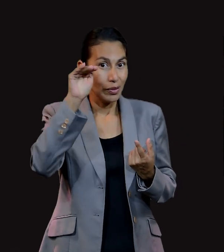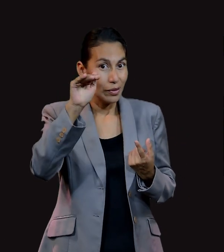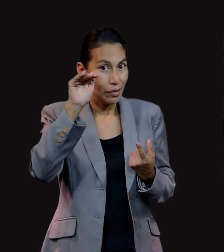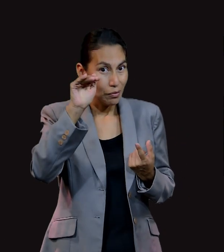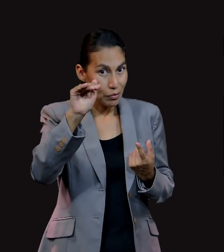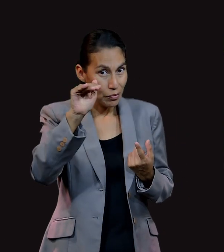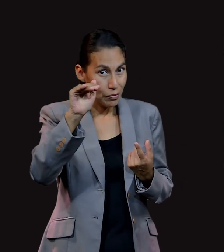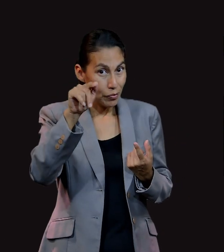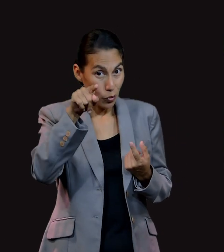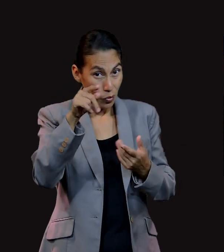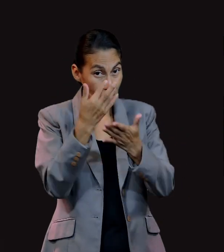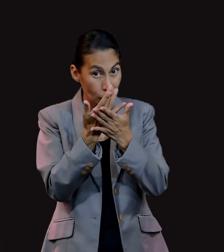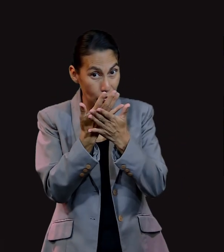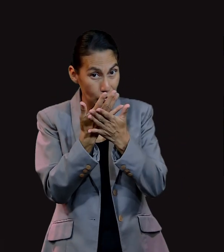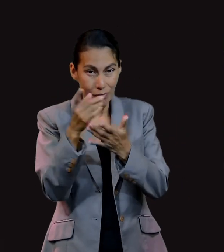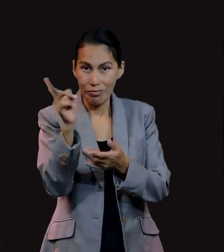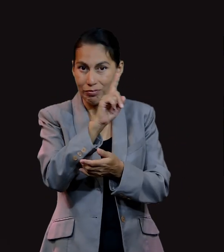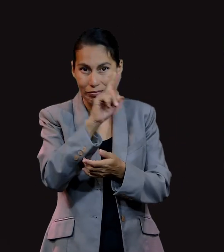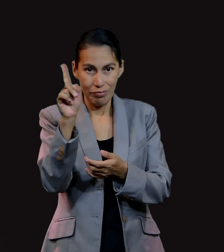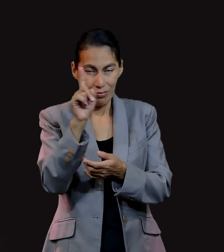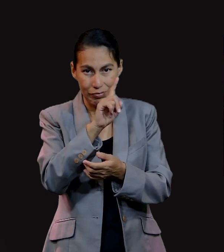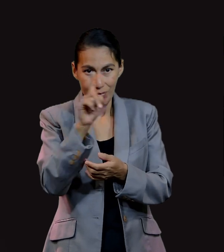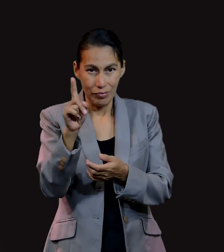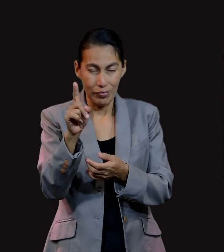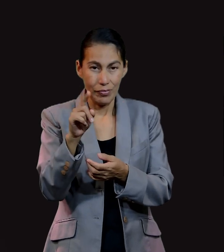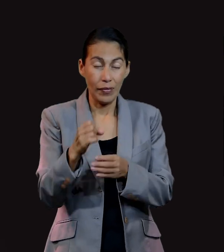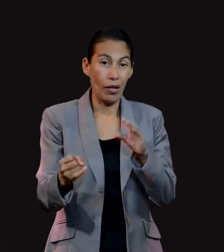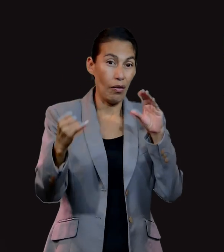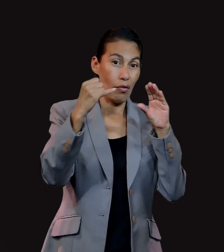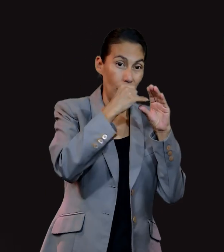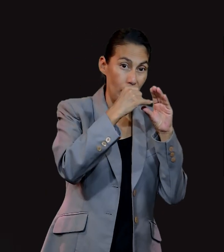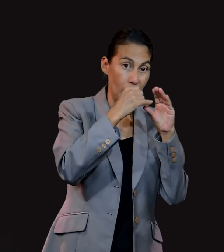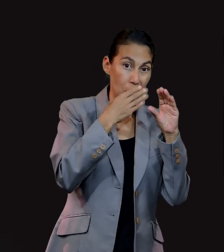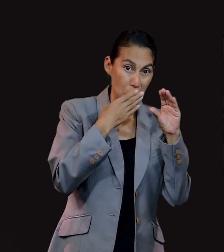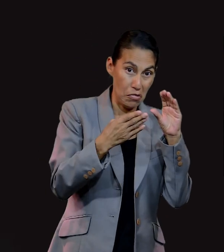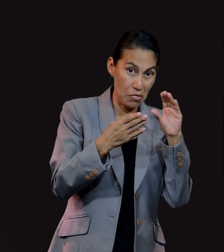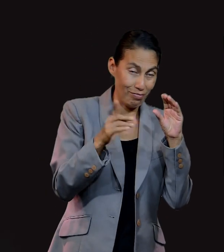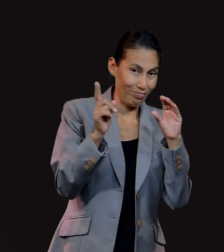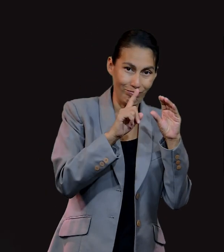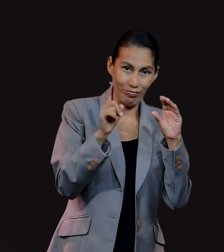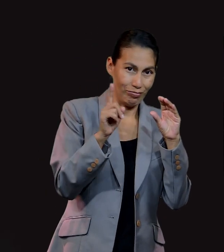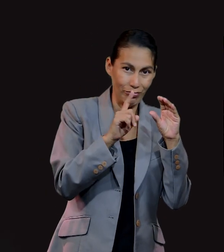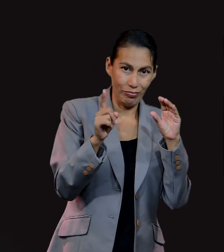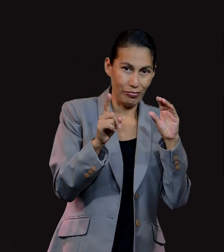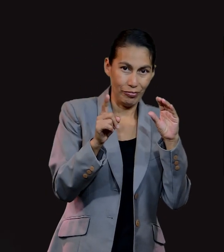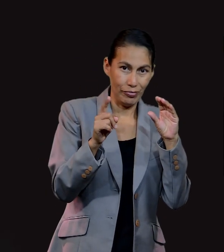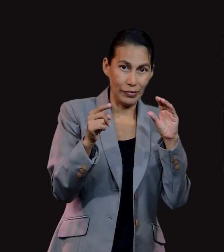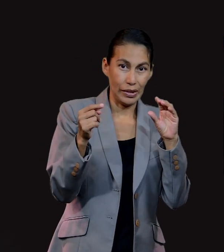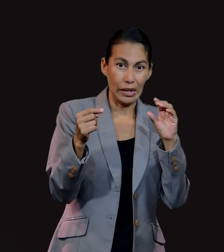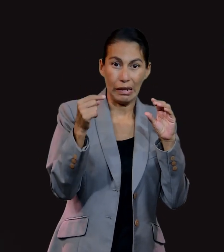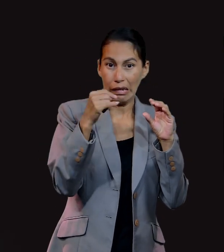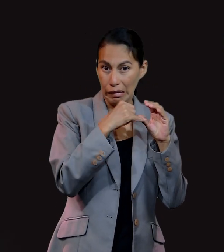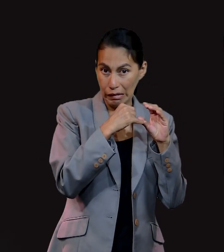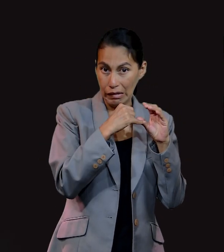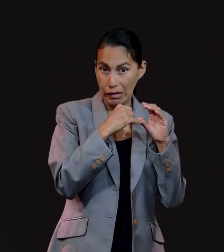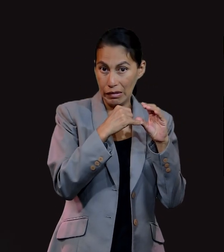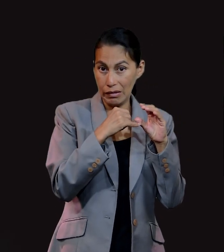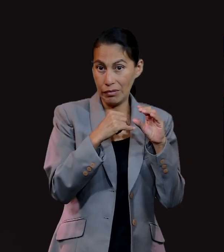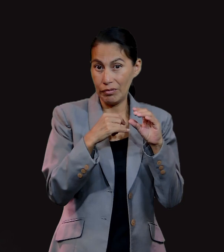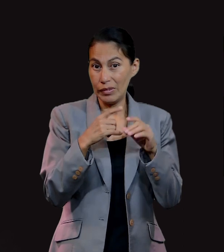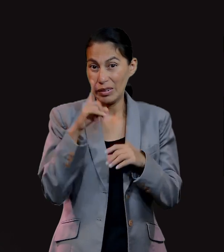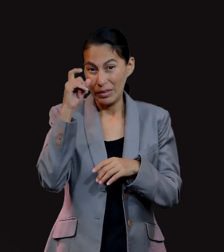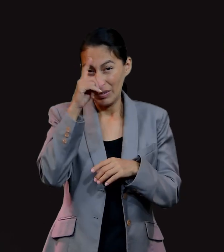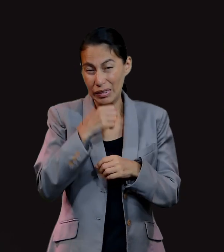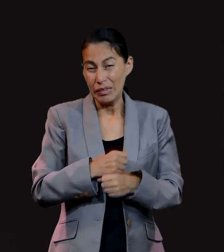llamando No esperemos A Jonás No le fue tan bien Por haber desistido Y otros pagan